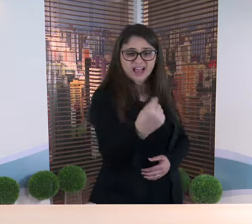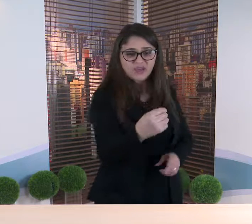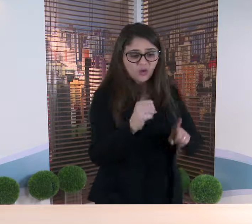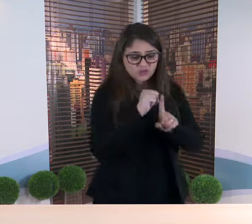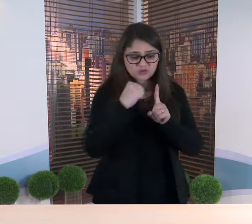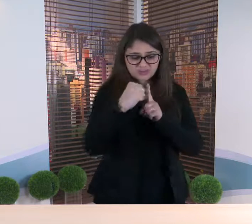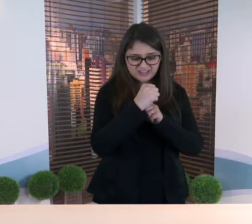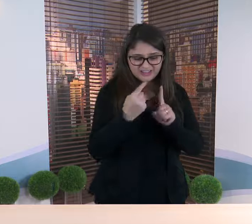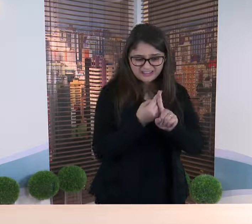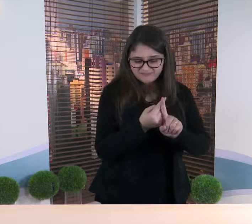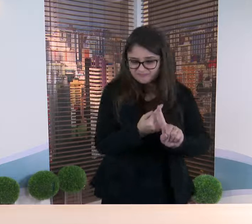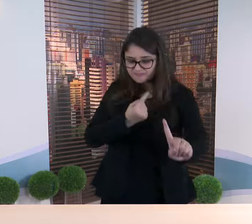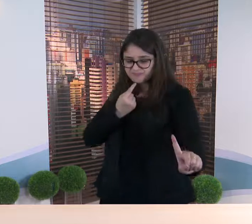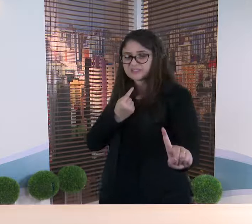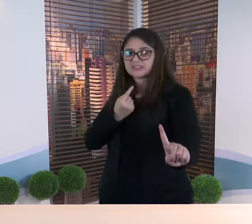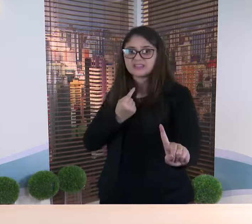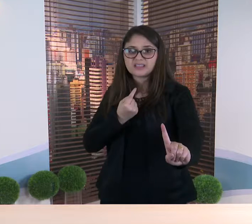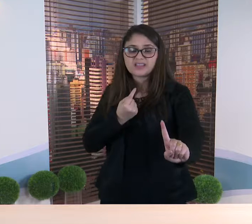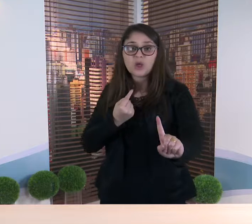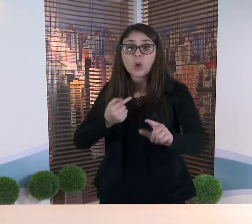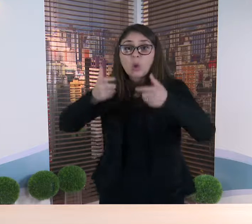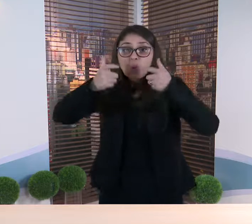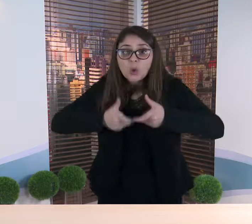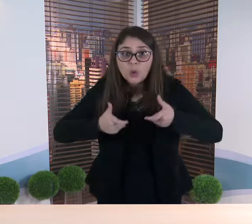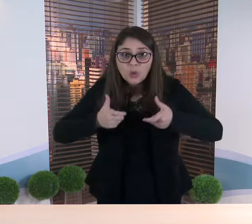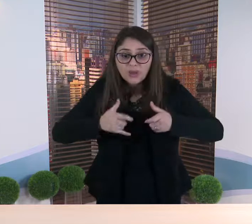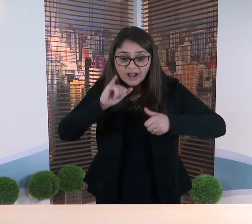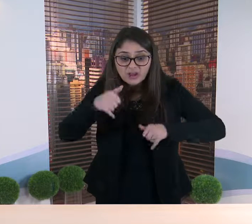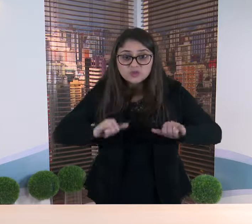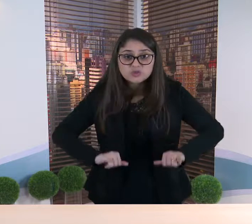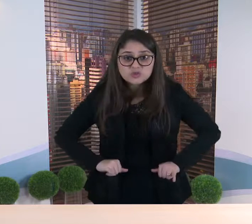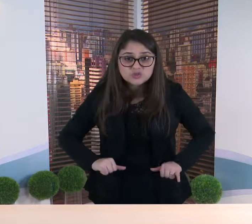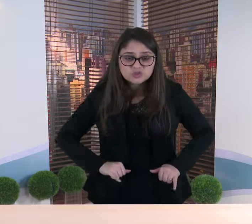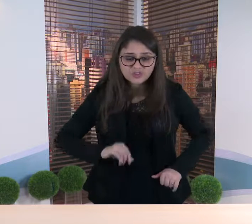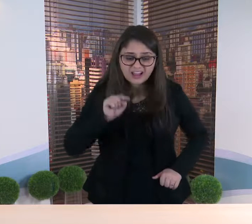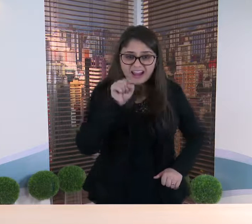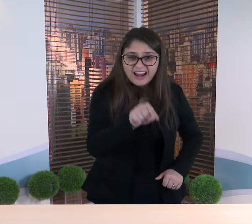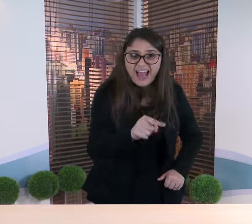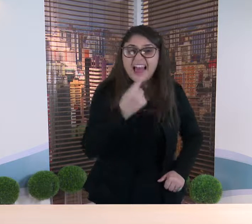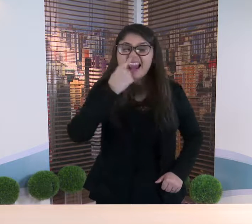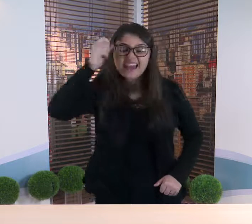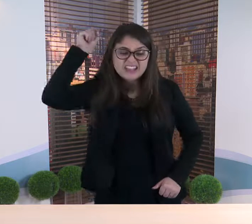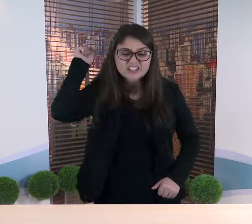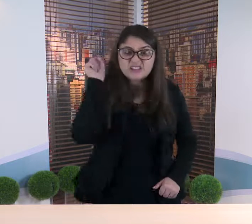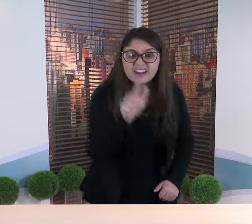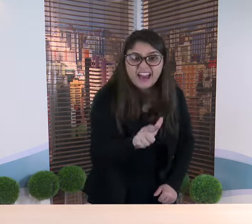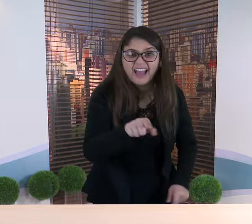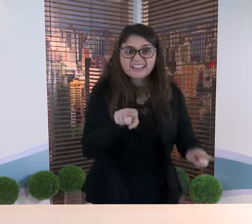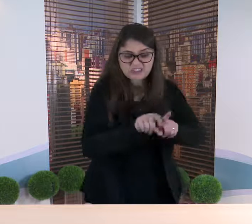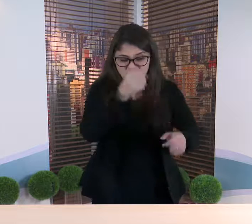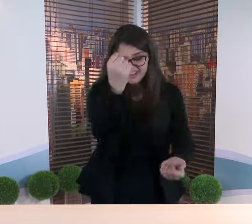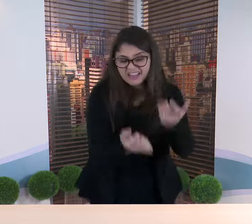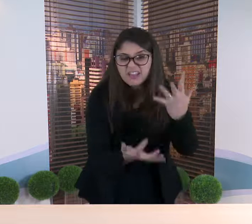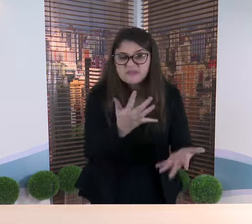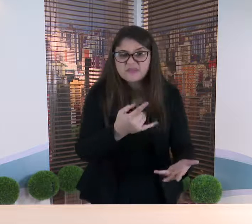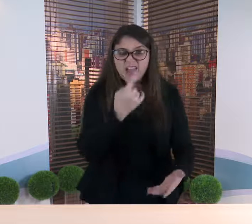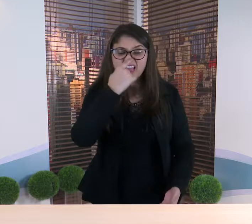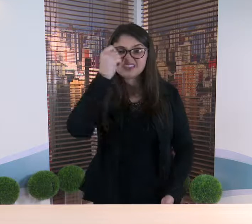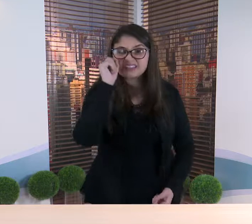humana. No lugar para o qual ele vai, o lixo era depositado e queimado ali. Viviam neste